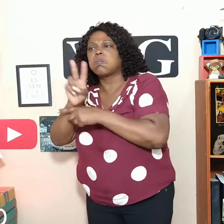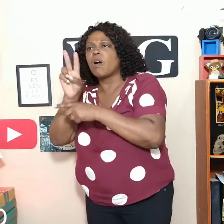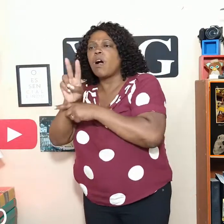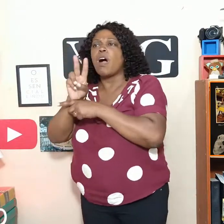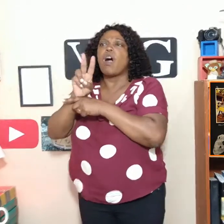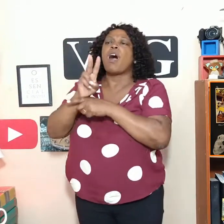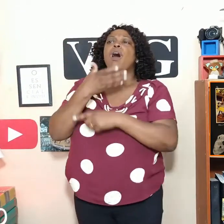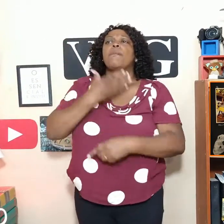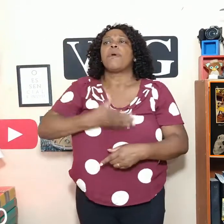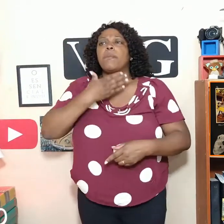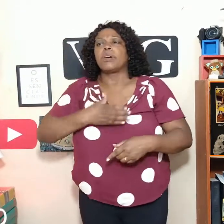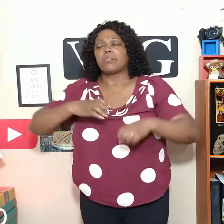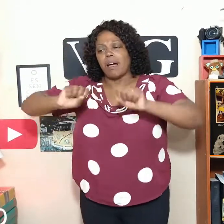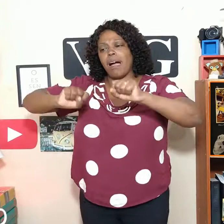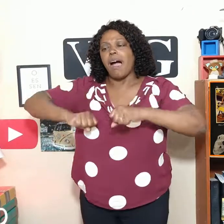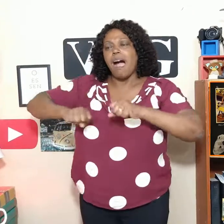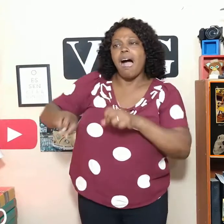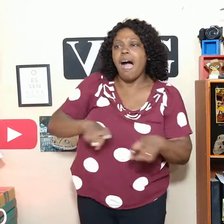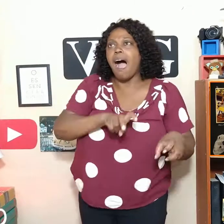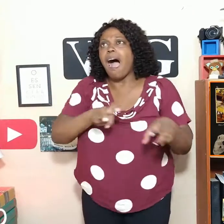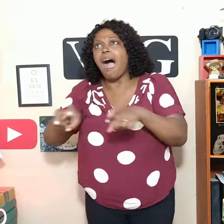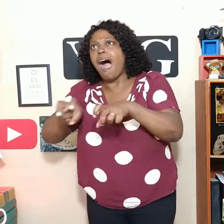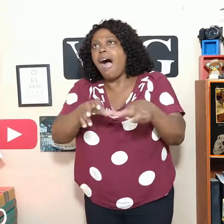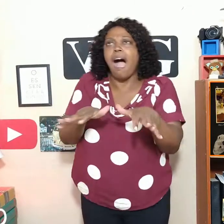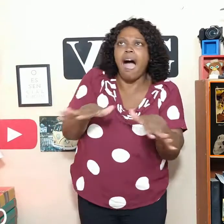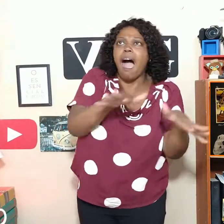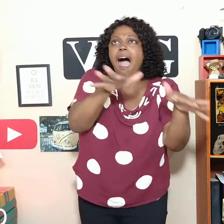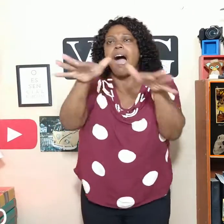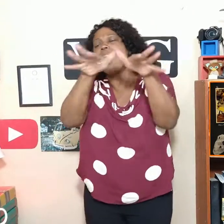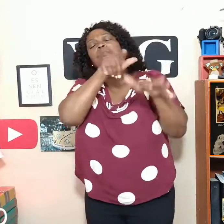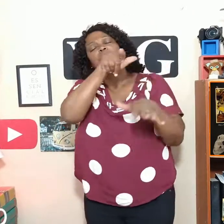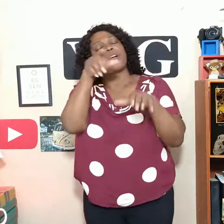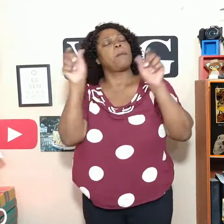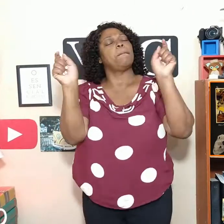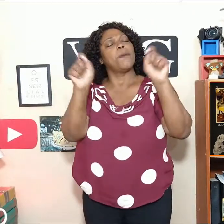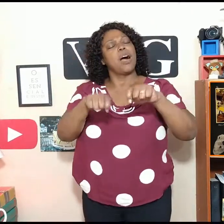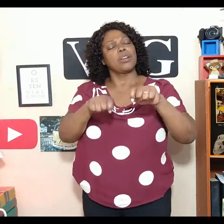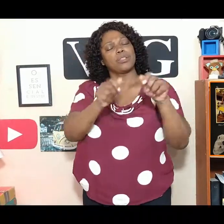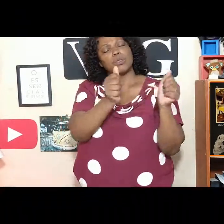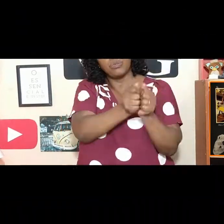voo do trenó do Papai Noel na noite de Natal, algo que você também pode acompanhar.